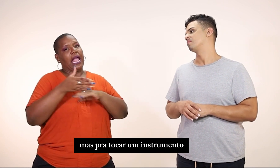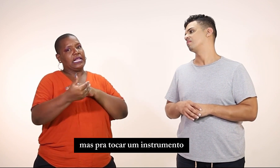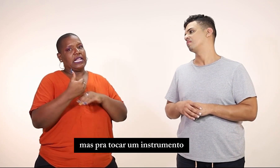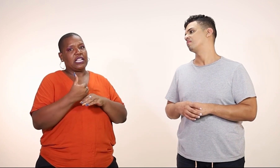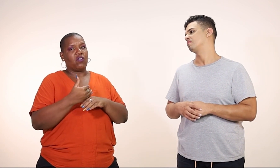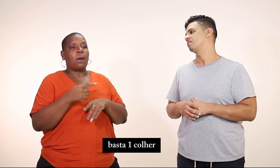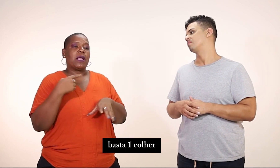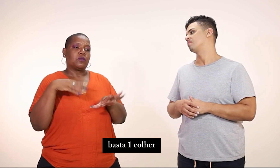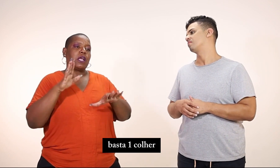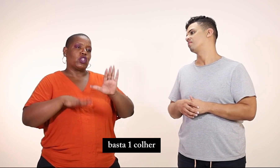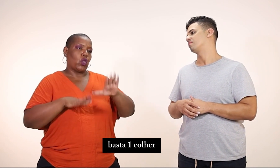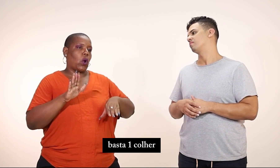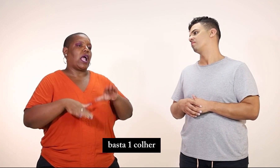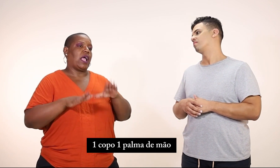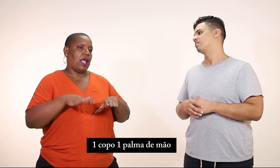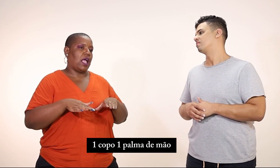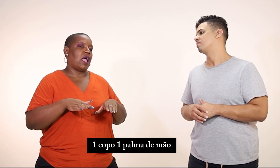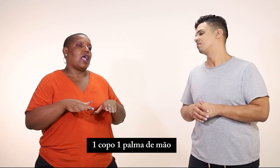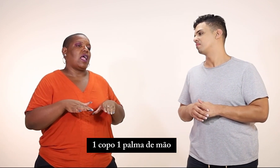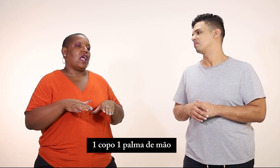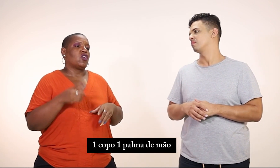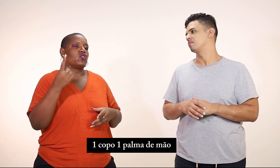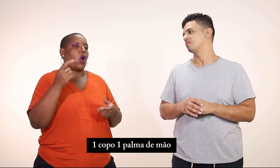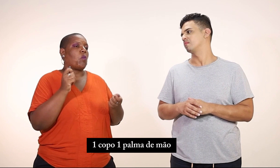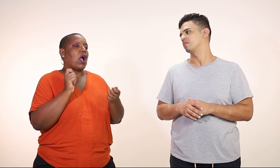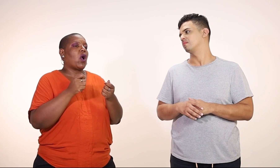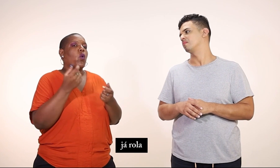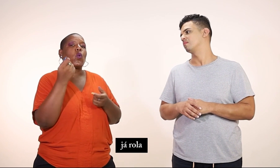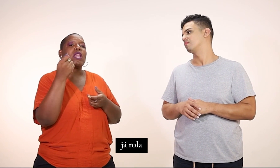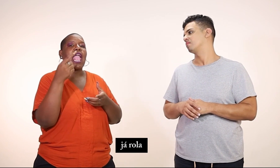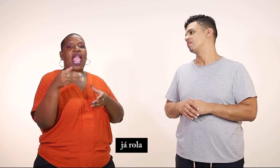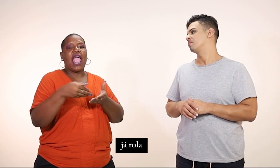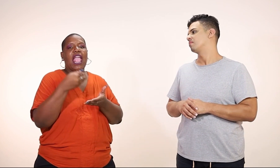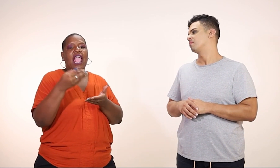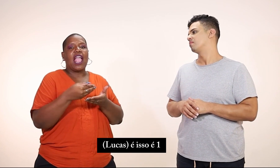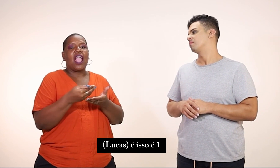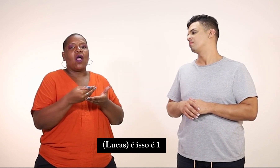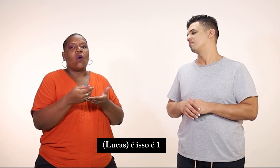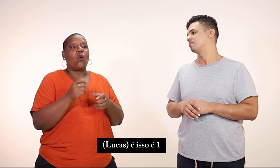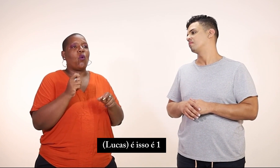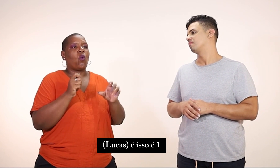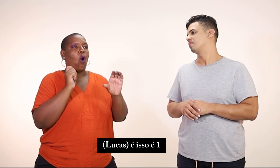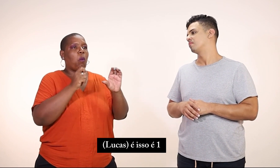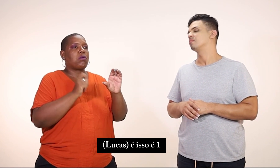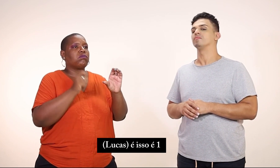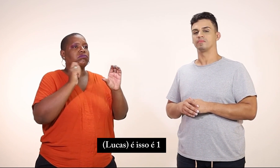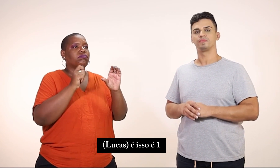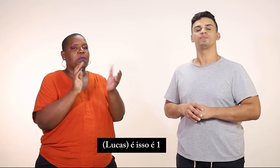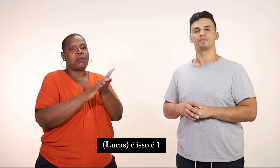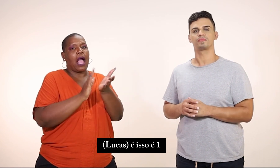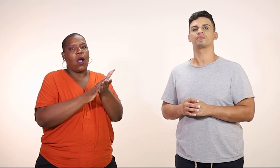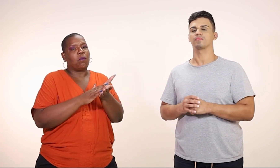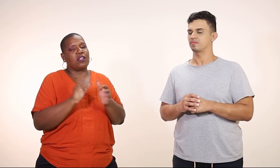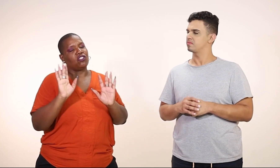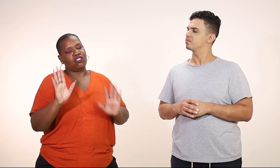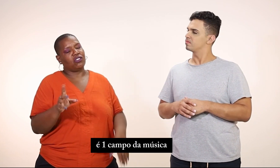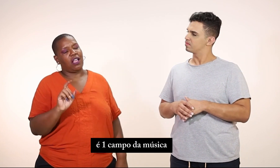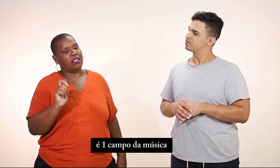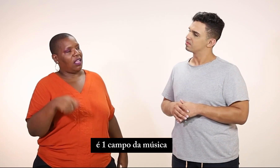instrumento, basta uma colher, um copo, uma palma de mão, já rola. É isso. É um campo